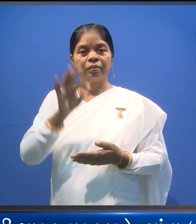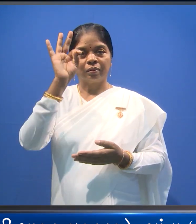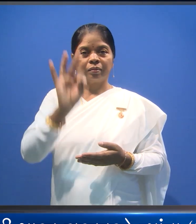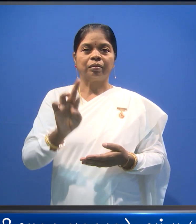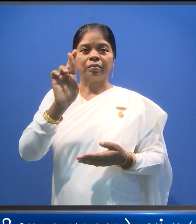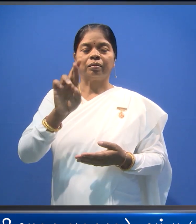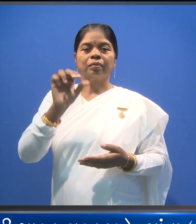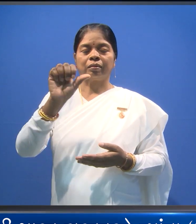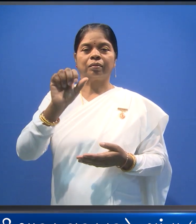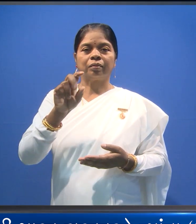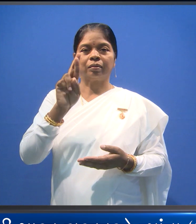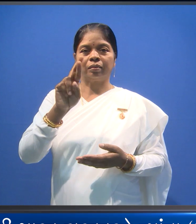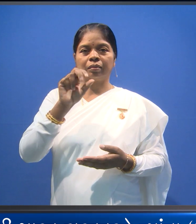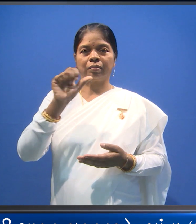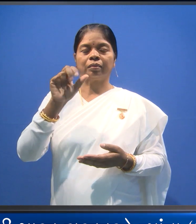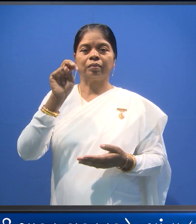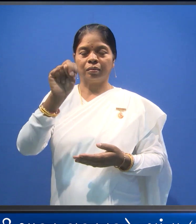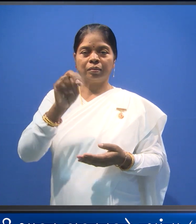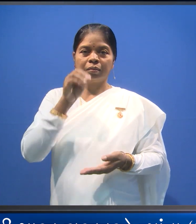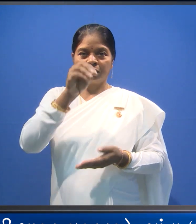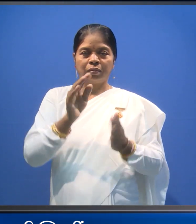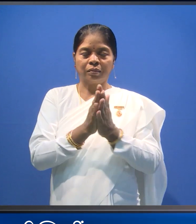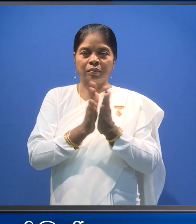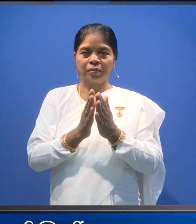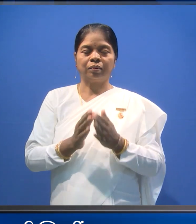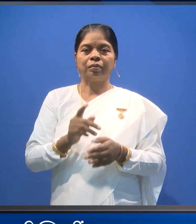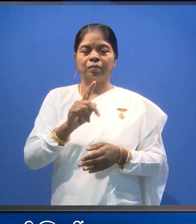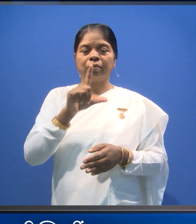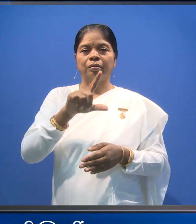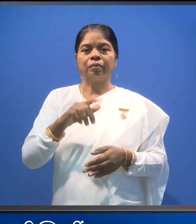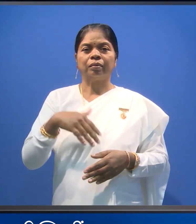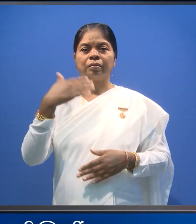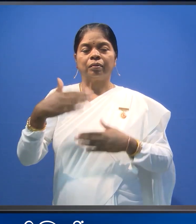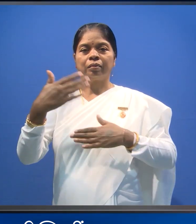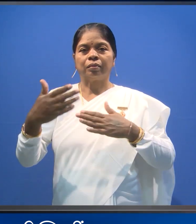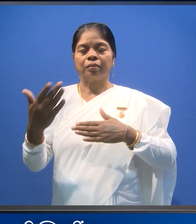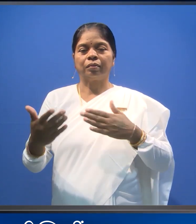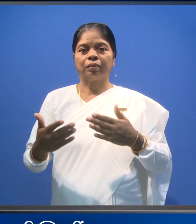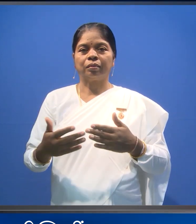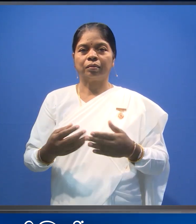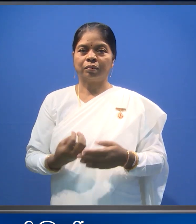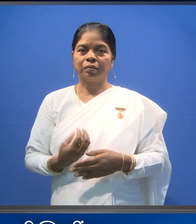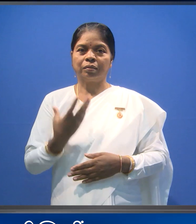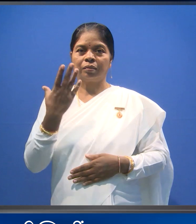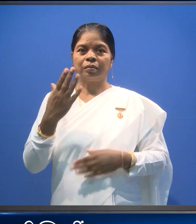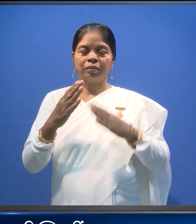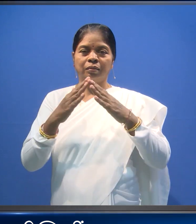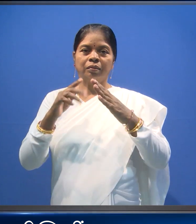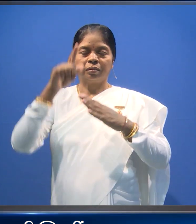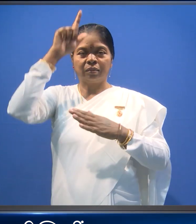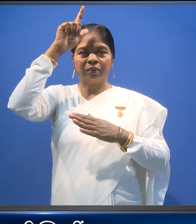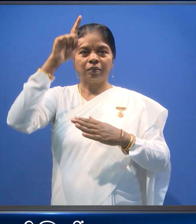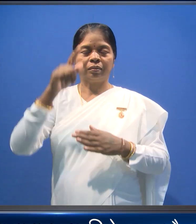भारतरत्न देऊन सन्मानित केले. अनेक परिस्थितींवर मात करून सफलतेच्या शिखरावर